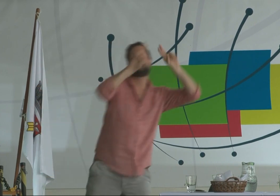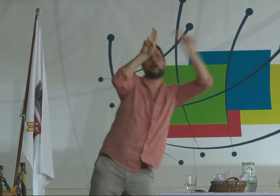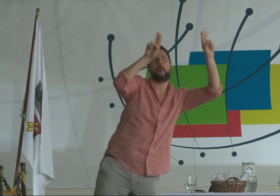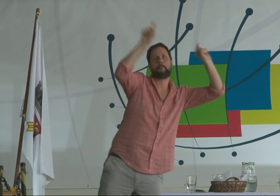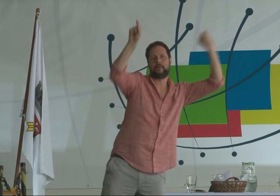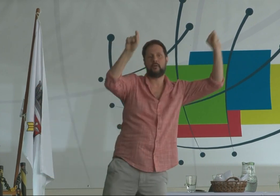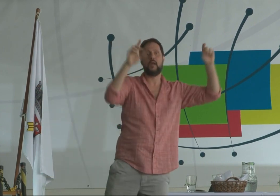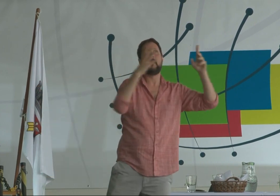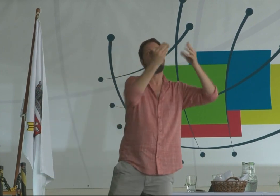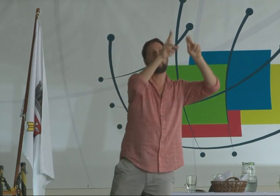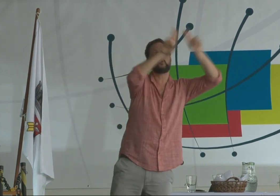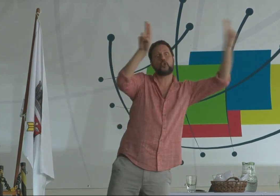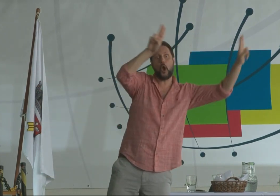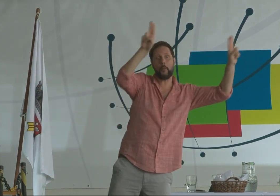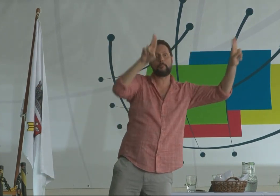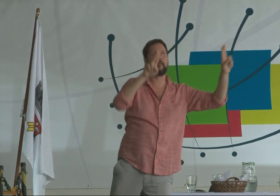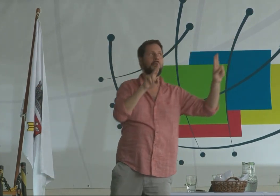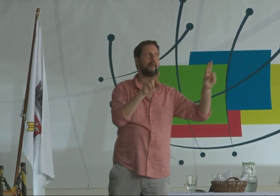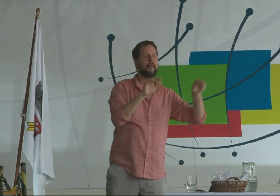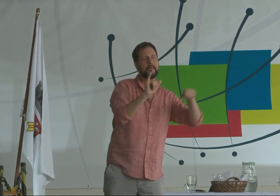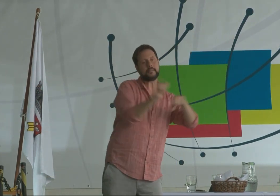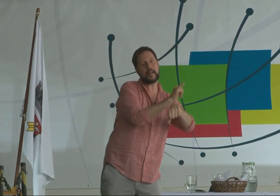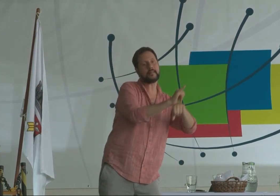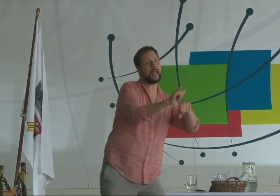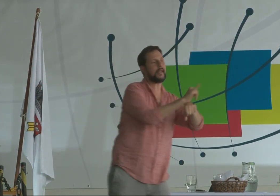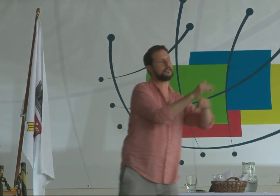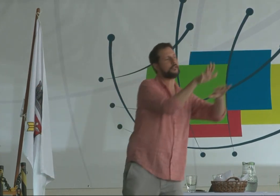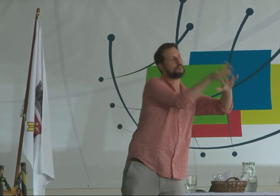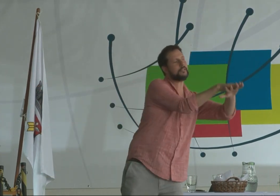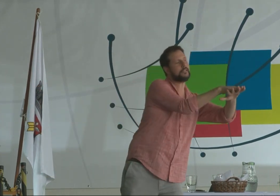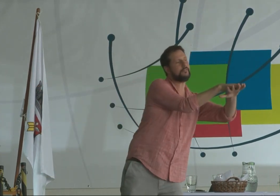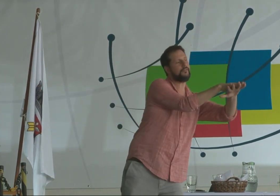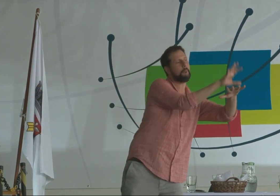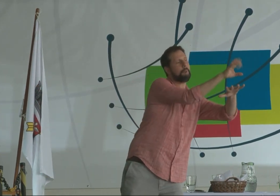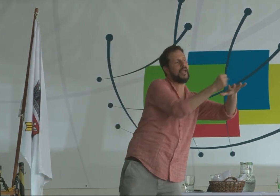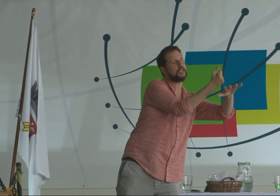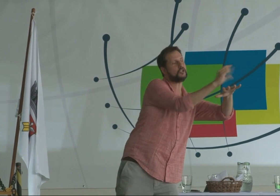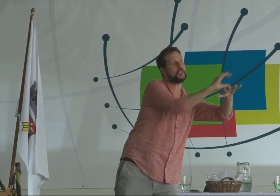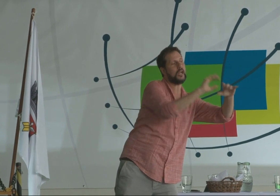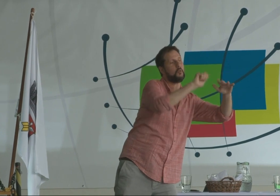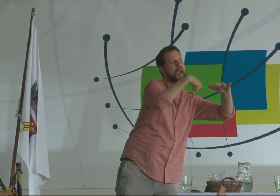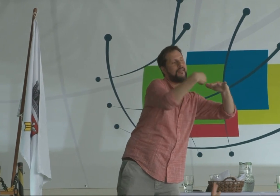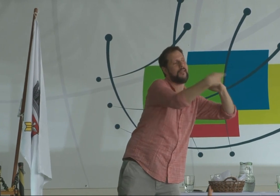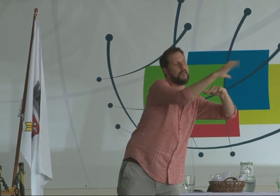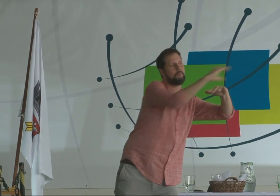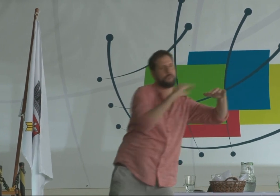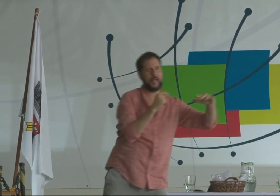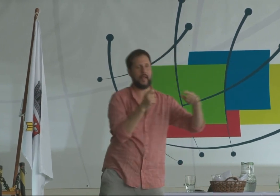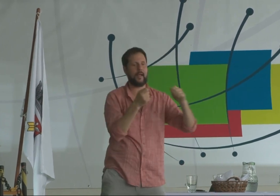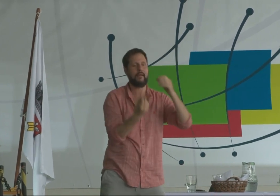Mas existe o nome. Existem várias tecnologias, né? Ah, estratégias inclusivas.